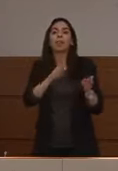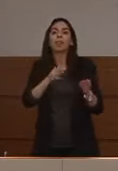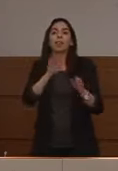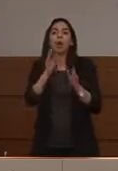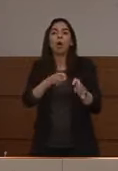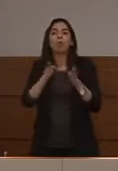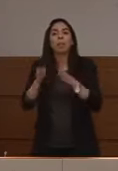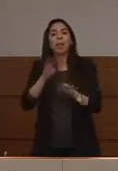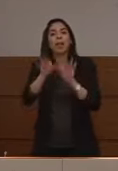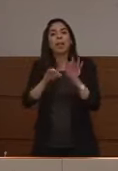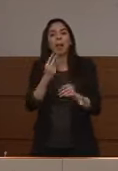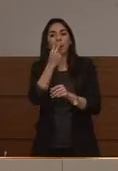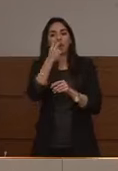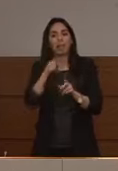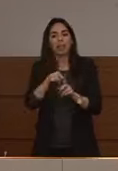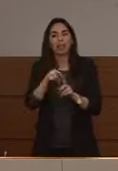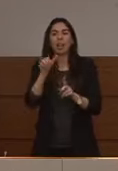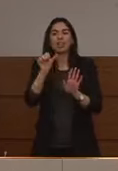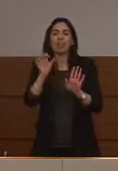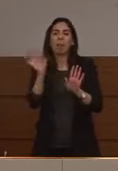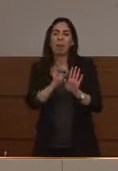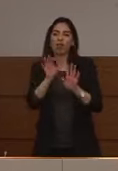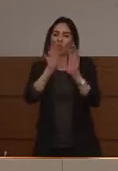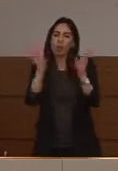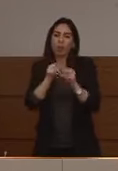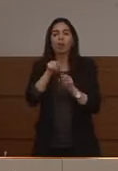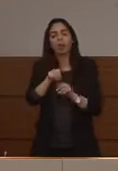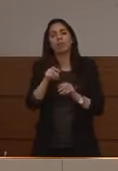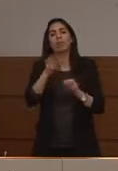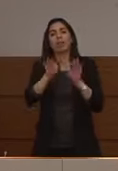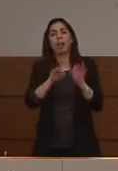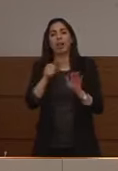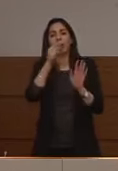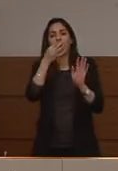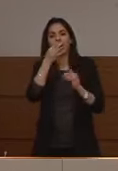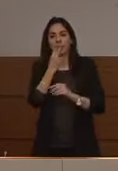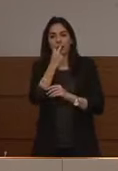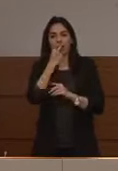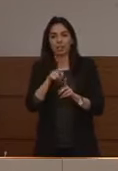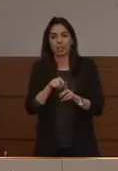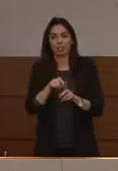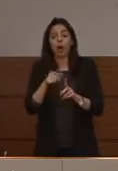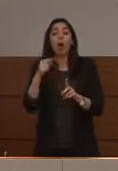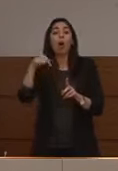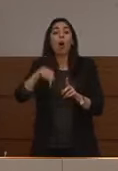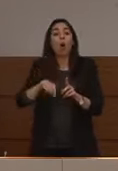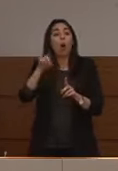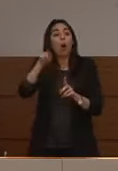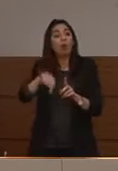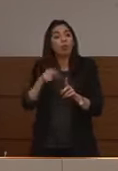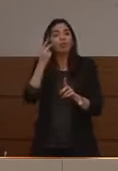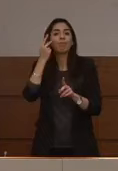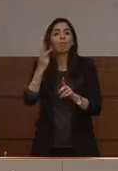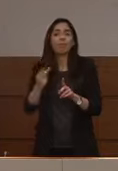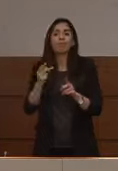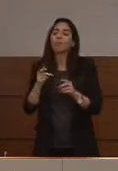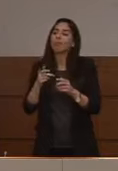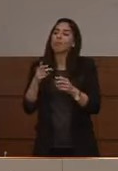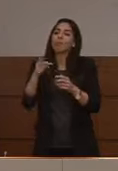per cento del totale purtroppo anche oggi abbiamo registrato un incremento dei deceduti di